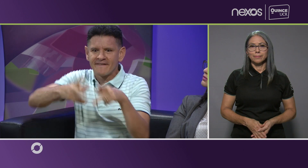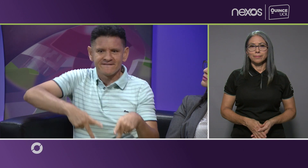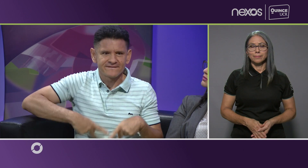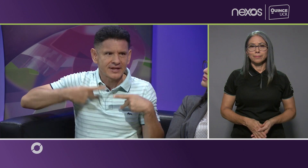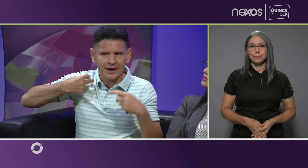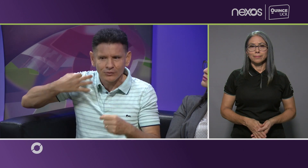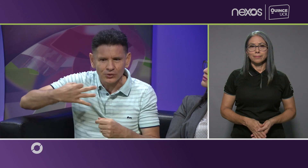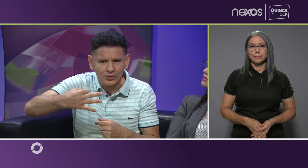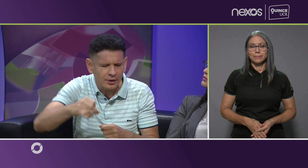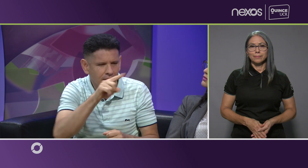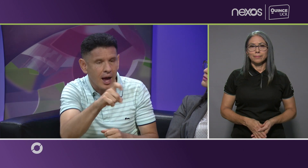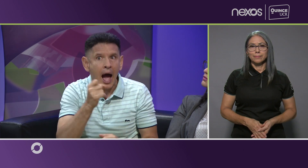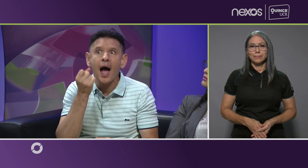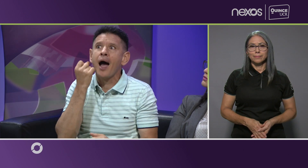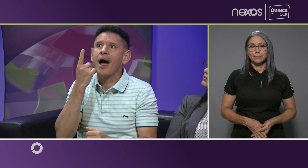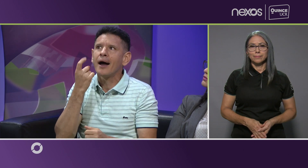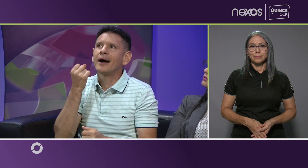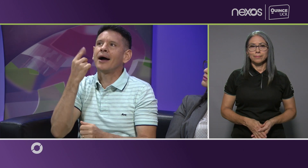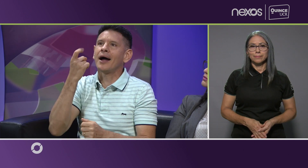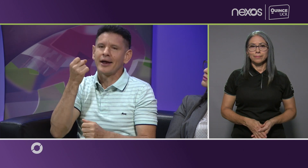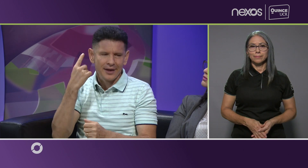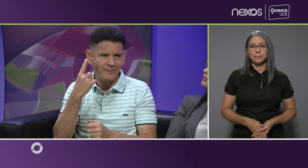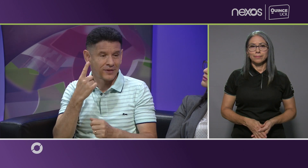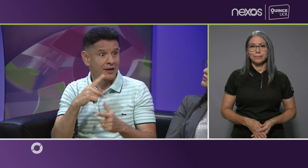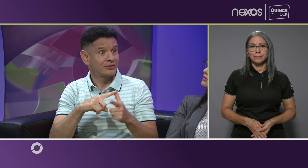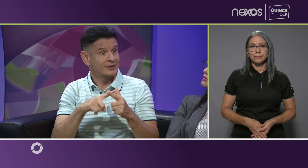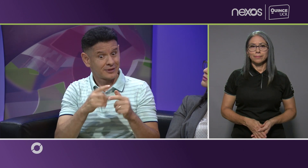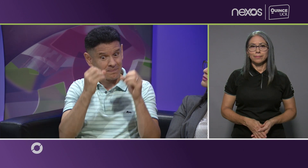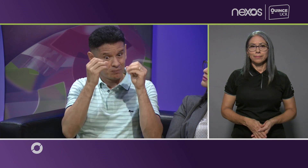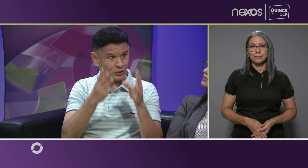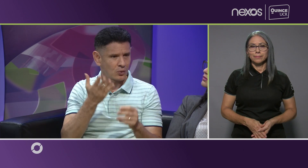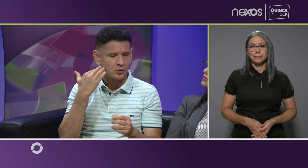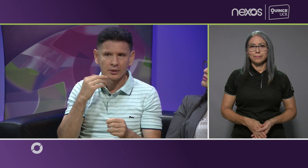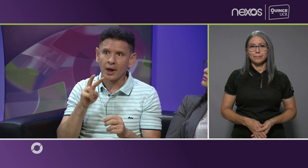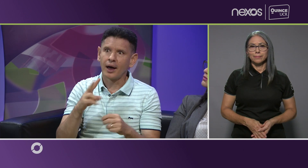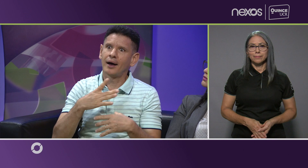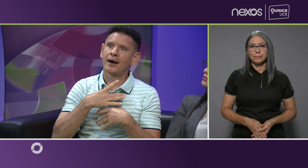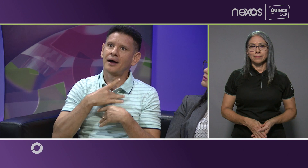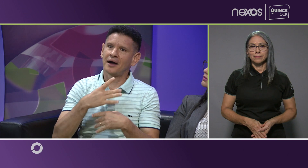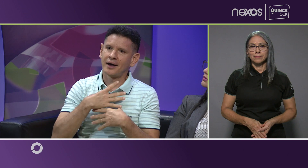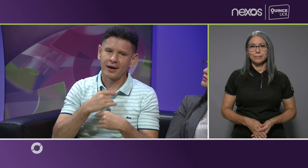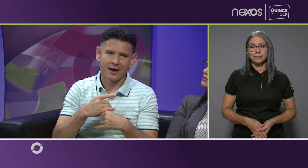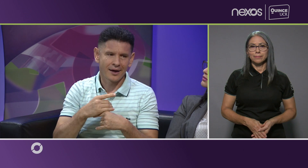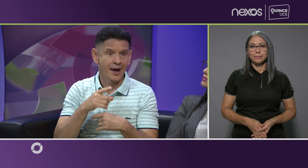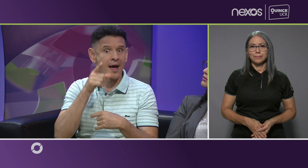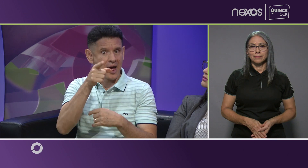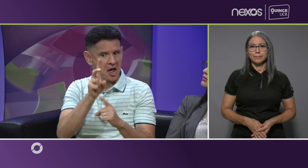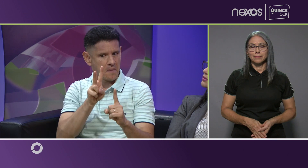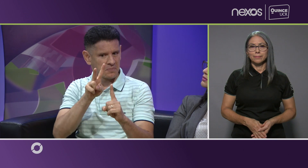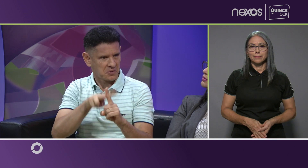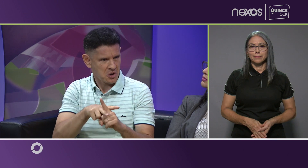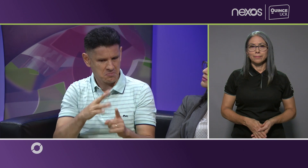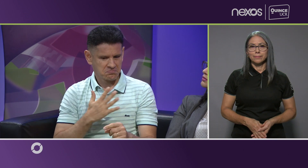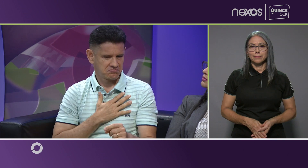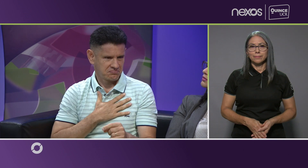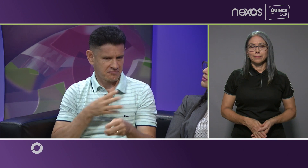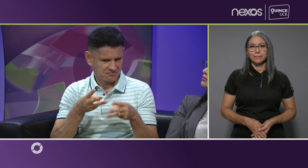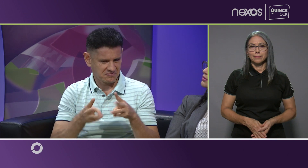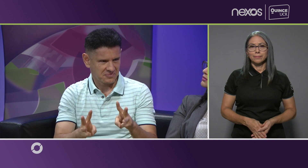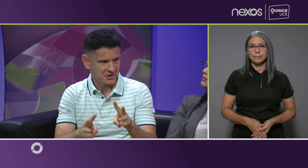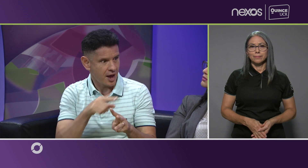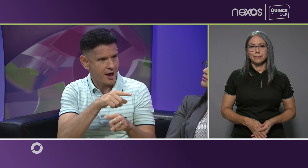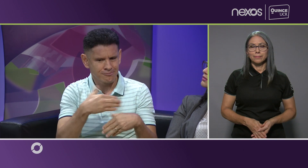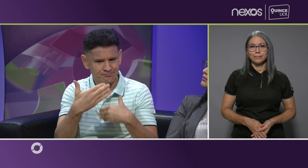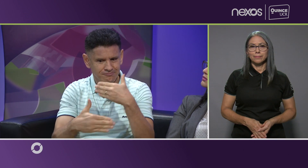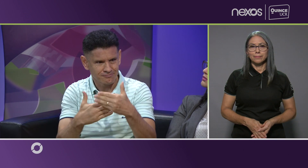estos permitían poder relacionarlos con la vida cotidiana de las personas sordas. Y esto resulta muy interesante